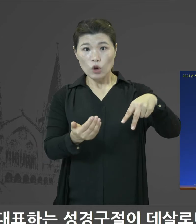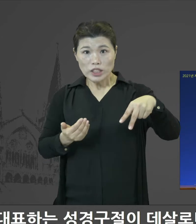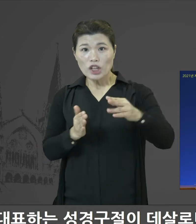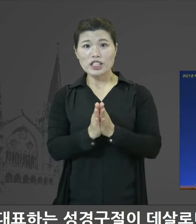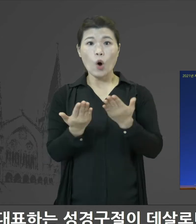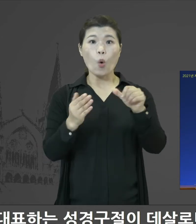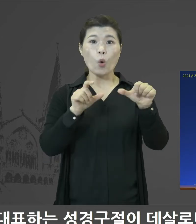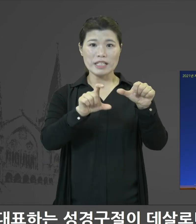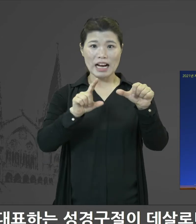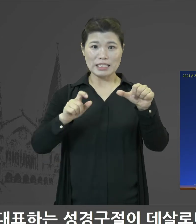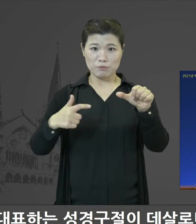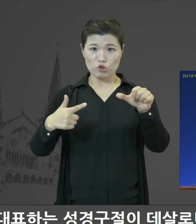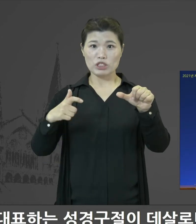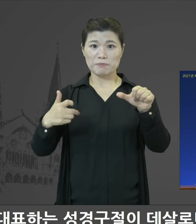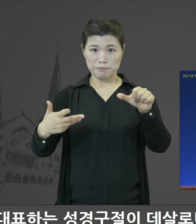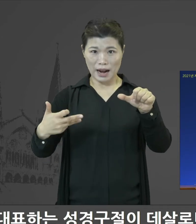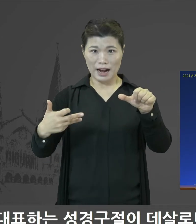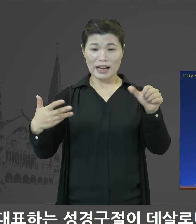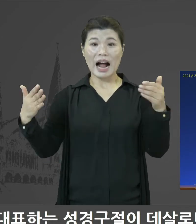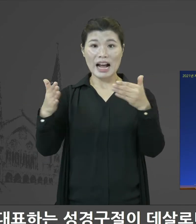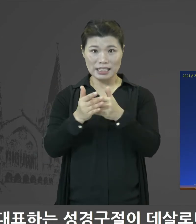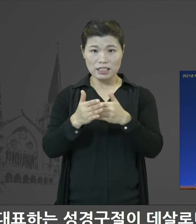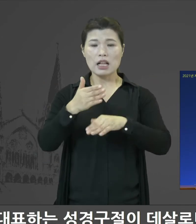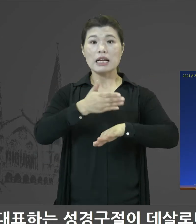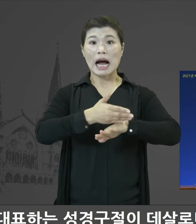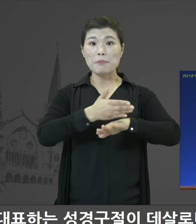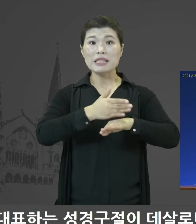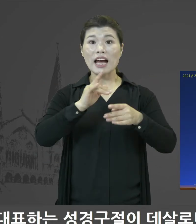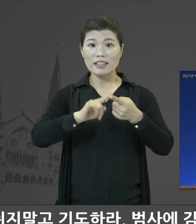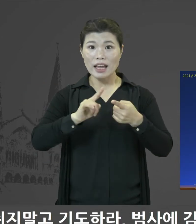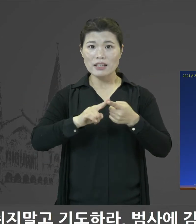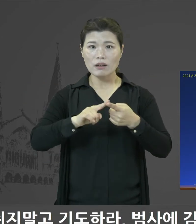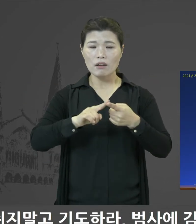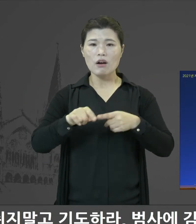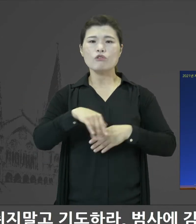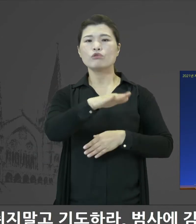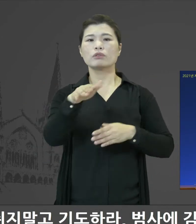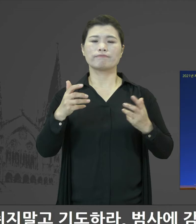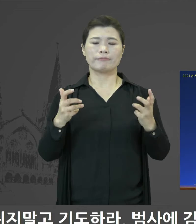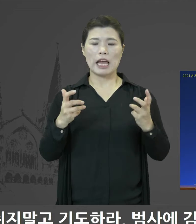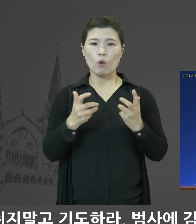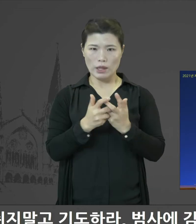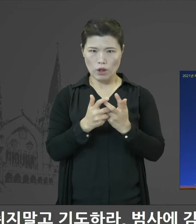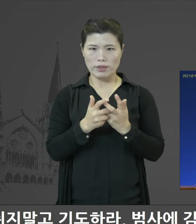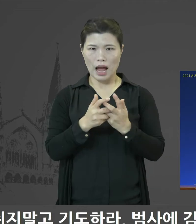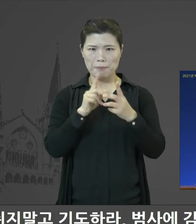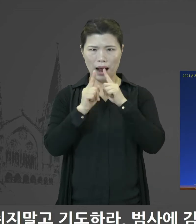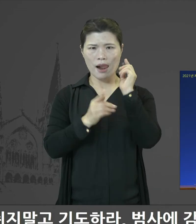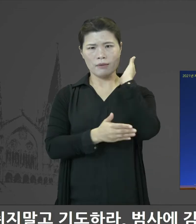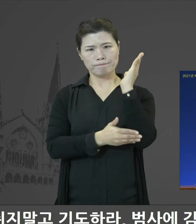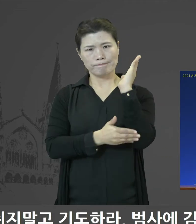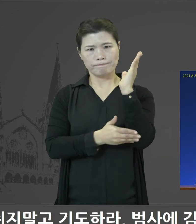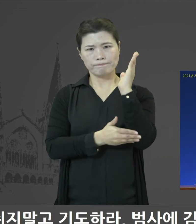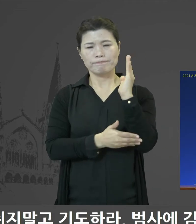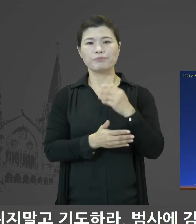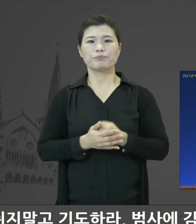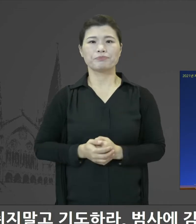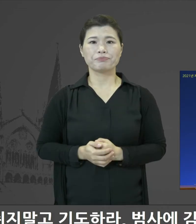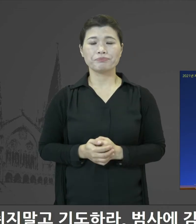5장 16절에서 18절의 말씀이 감사는 우리를 채워야 할 것이다, 이런 메시지를 주고 있는